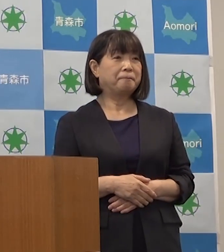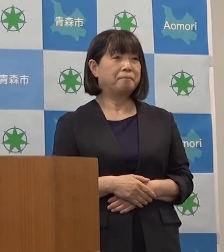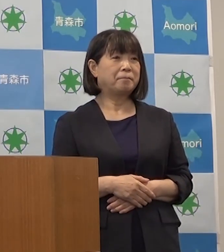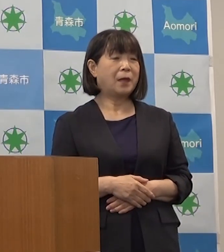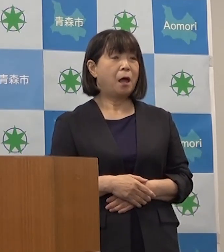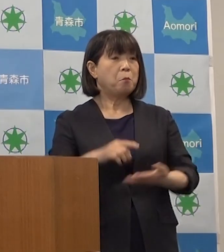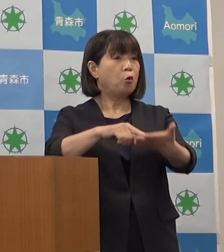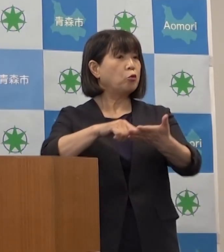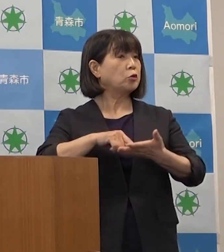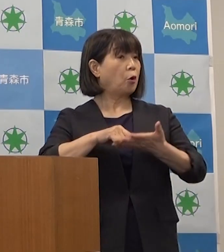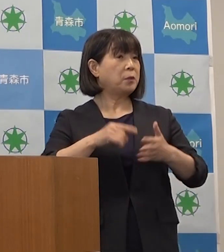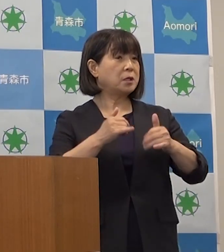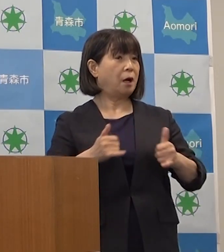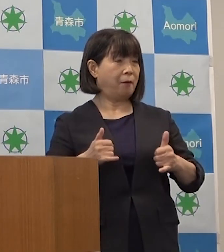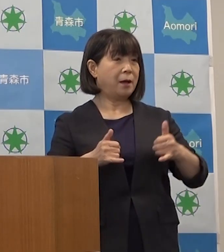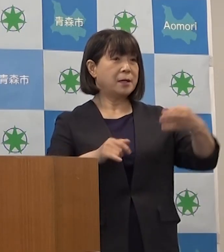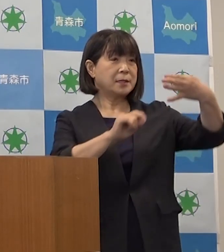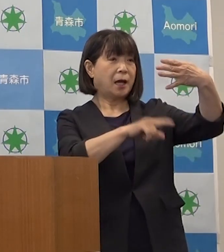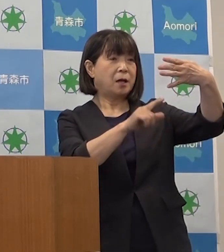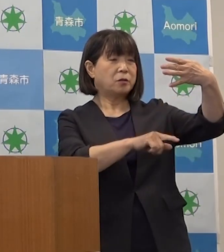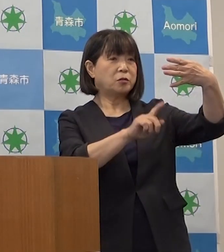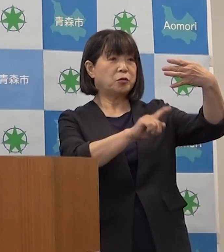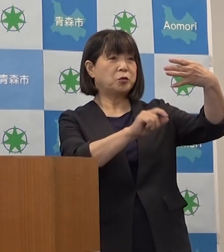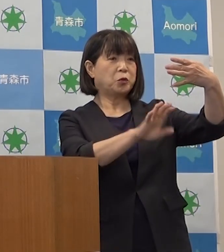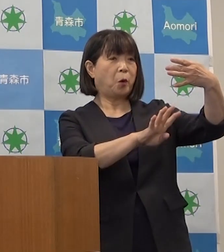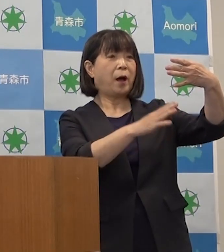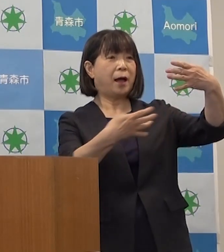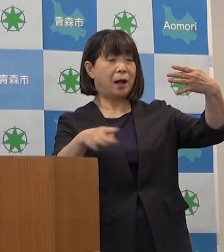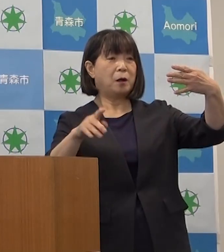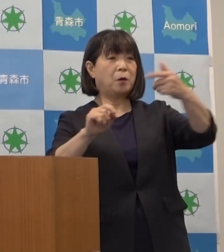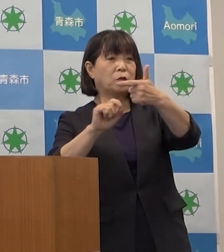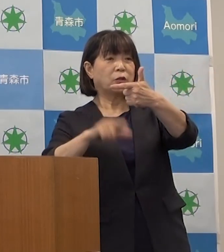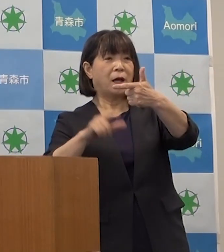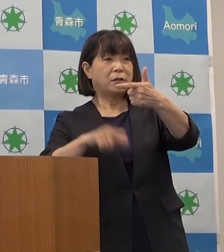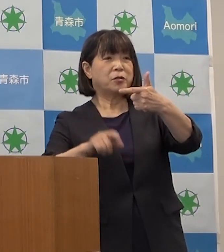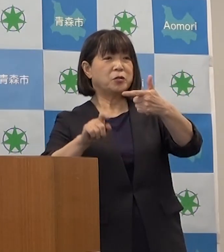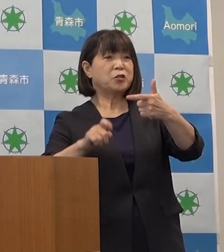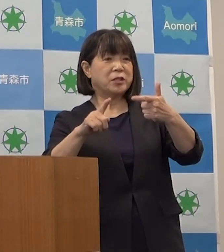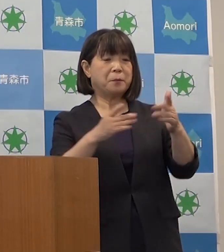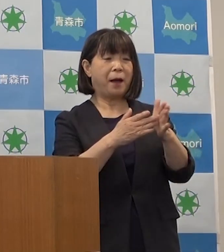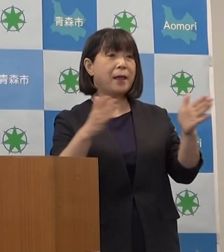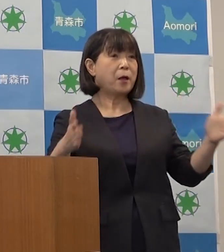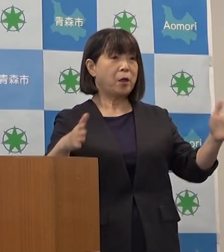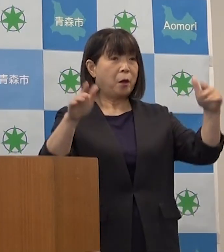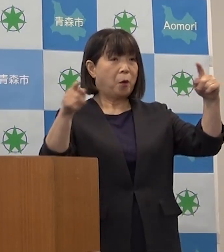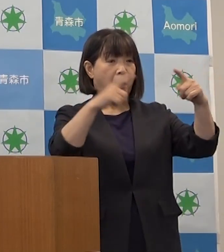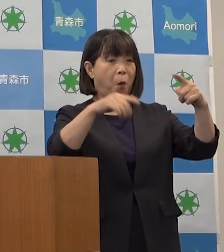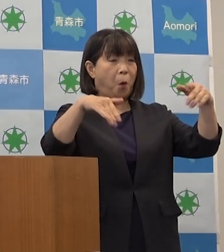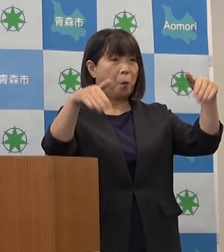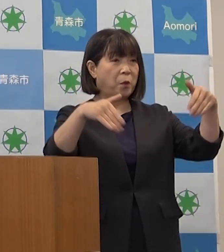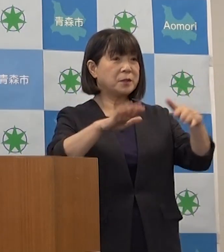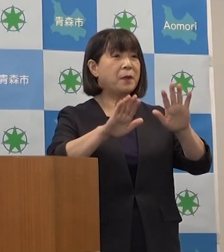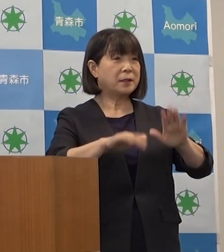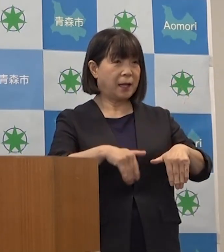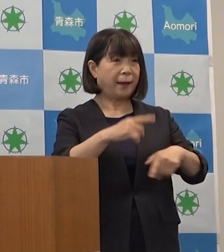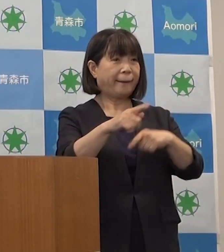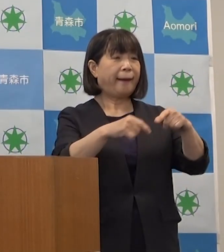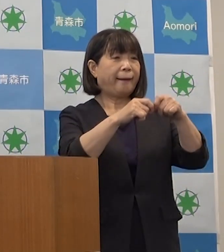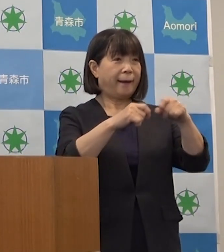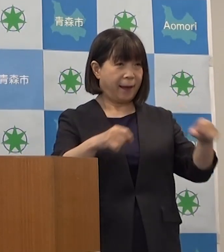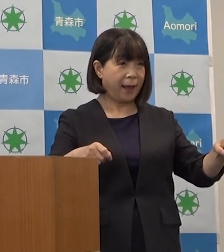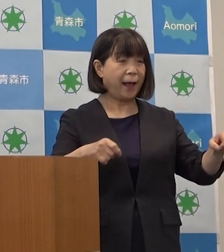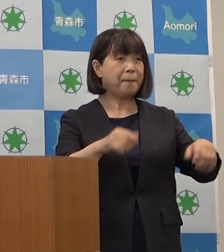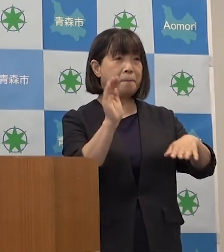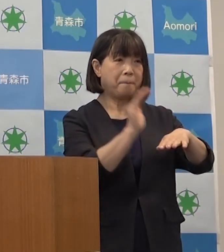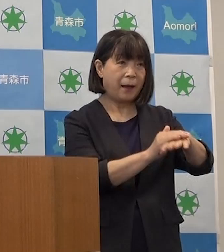申し込み者は4月14日から6月11日までの期間で募集をいたしましたがエキス